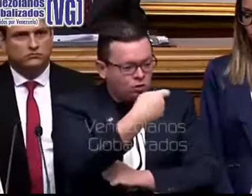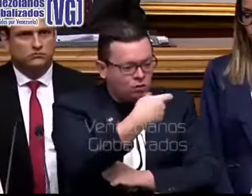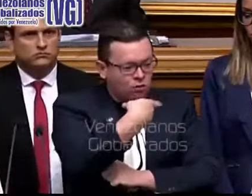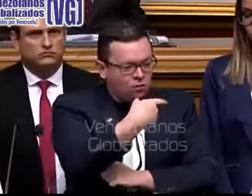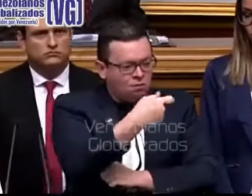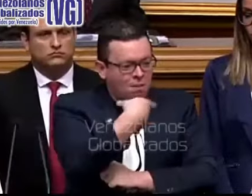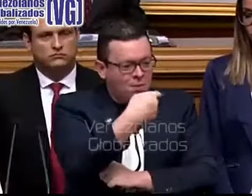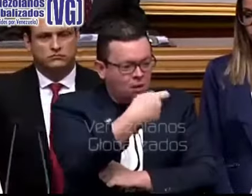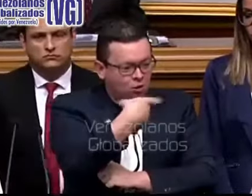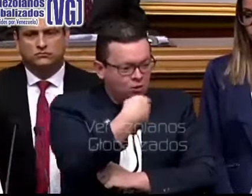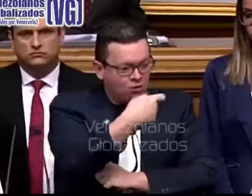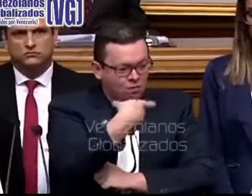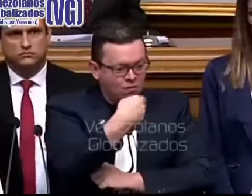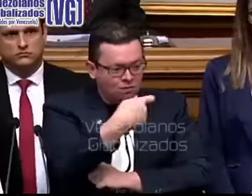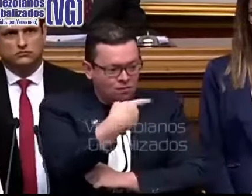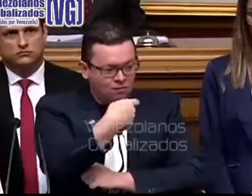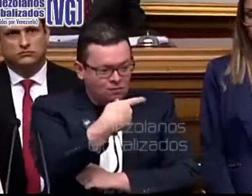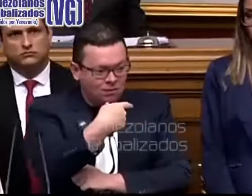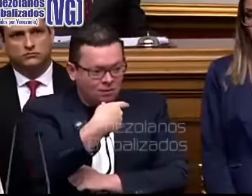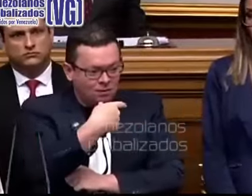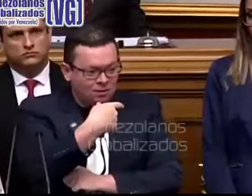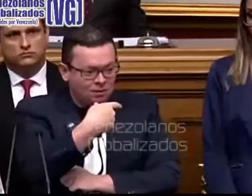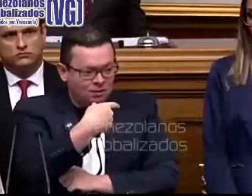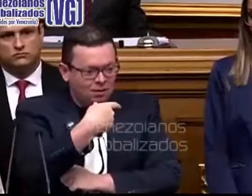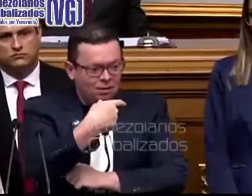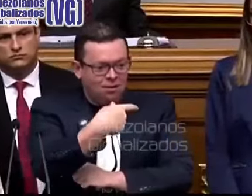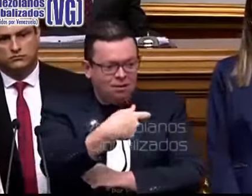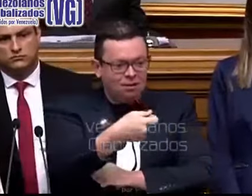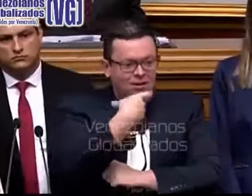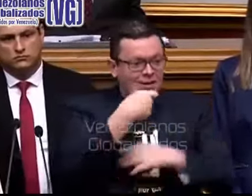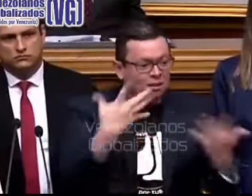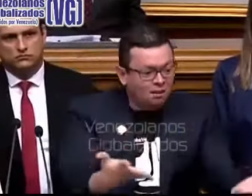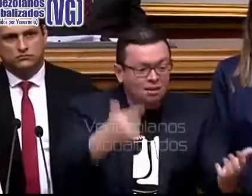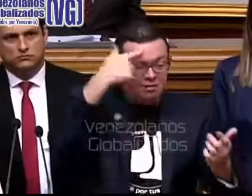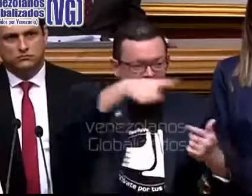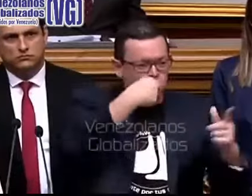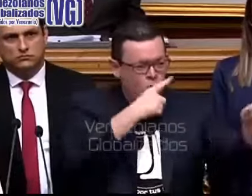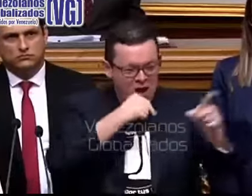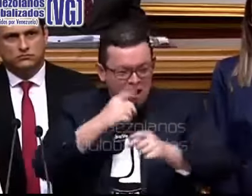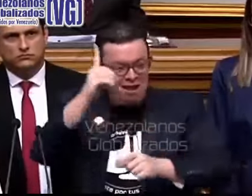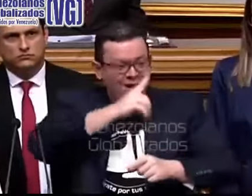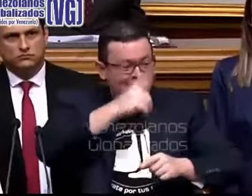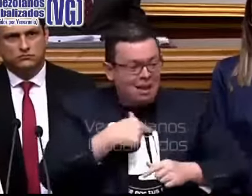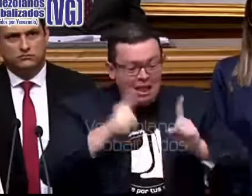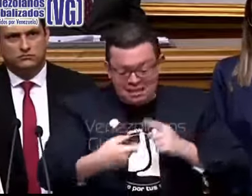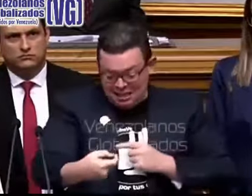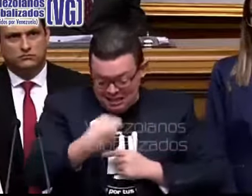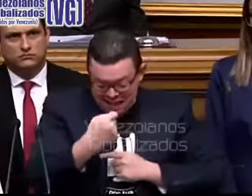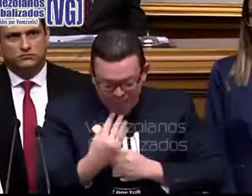calidad. Y no solamente el acceso a la justicia ni el acceso a la alimentación. También estamos siendo afectados por el acceso a los